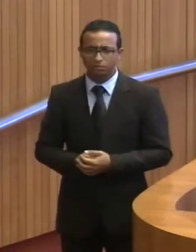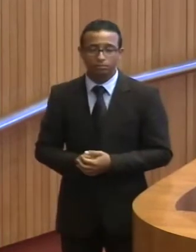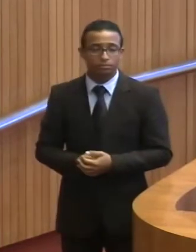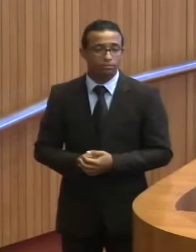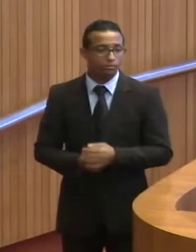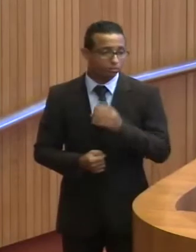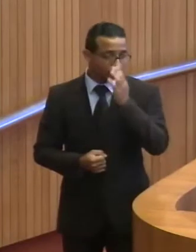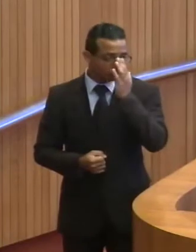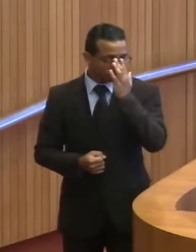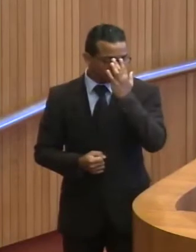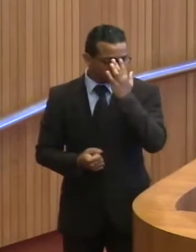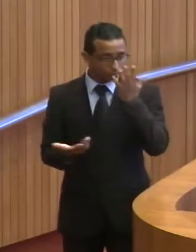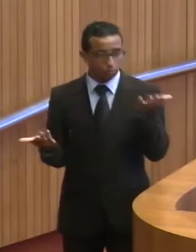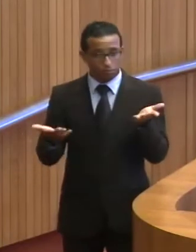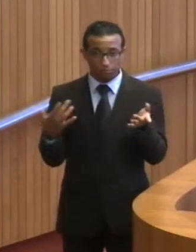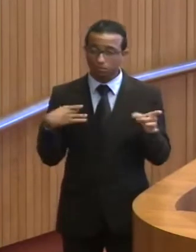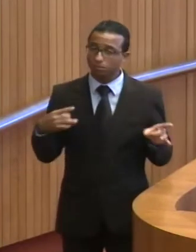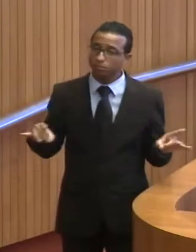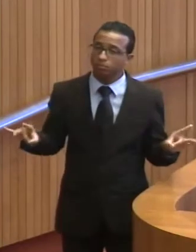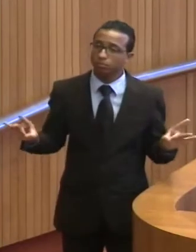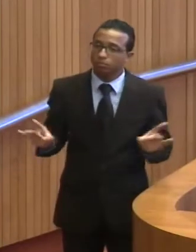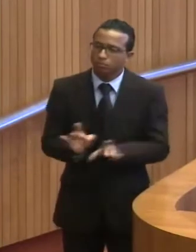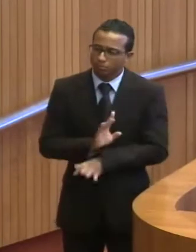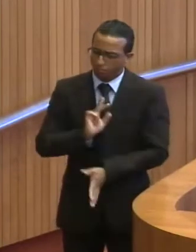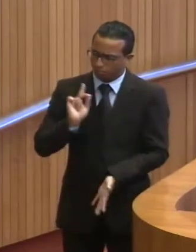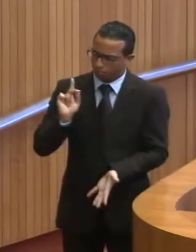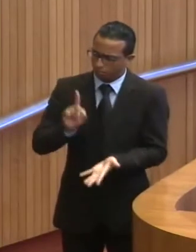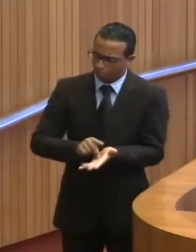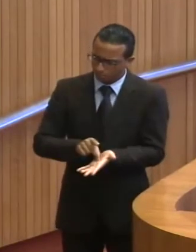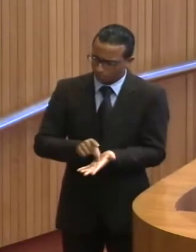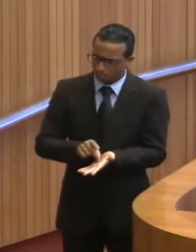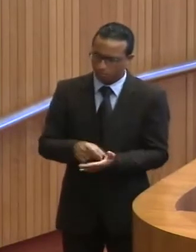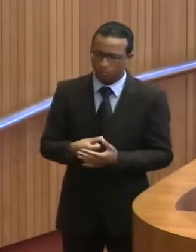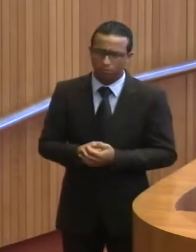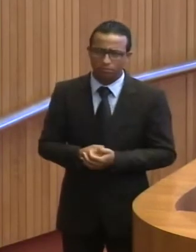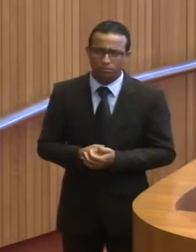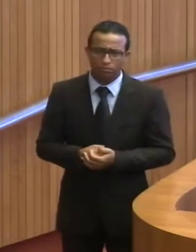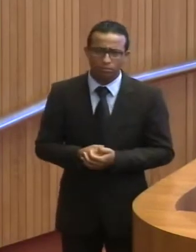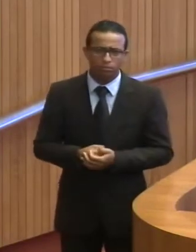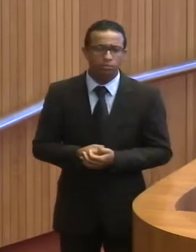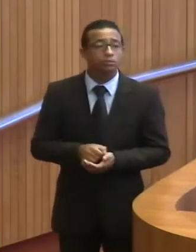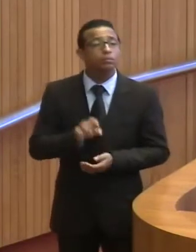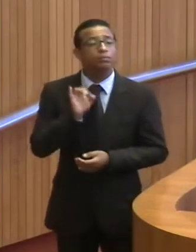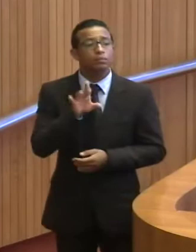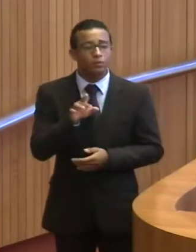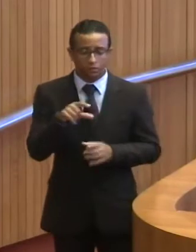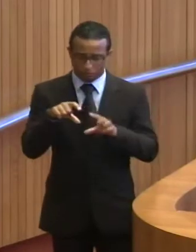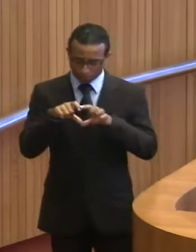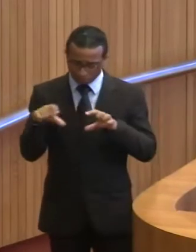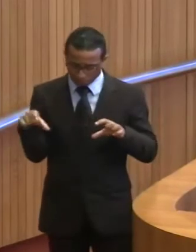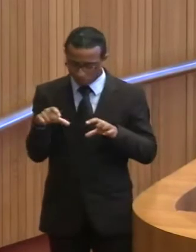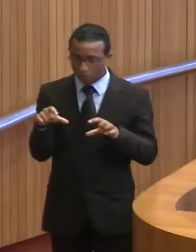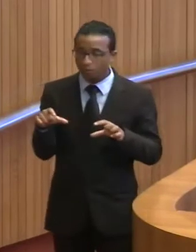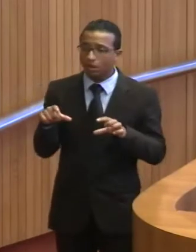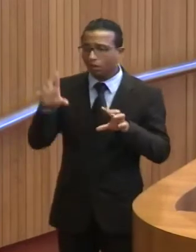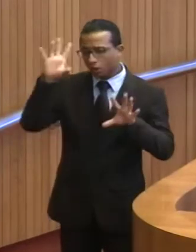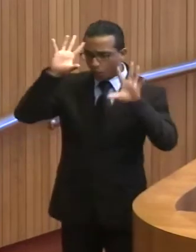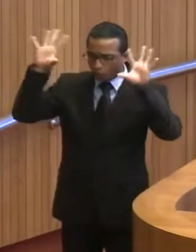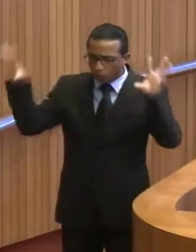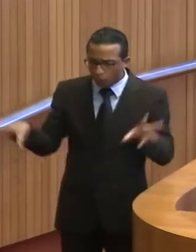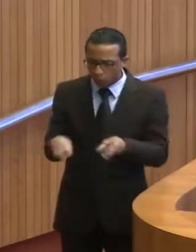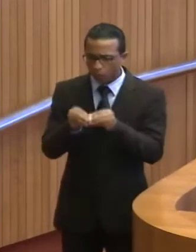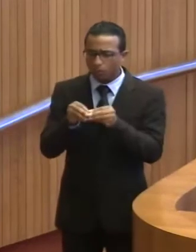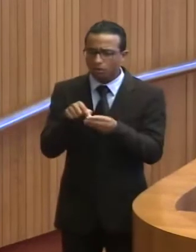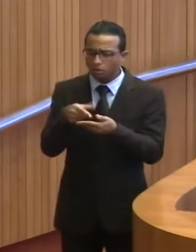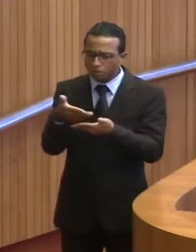Muito bem, então, para finalizar, realmente, apenas a conclusão que conheceu dos recursos